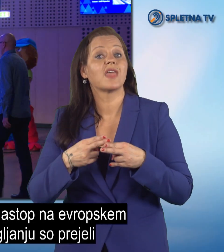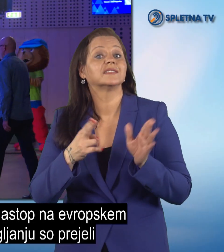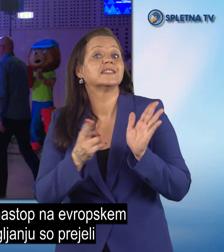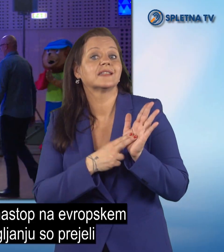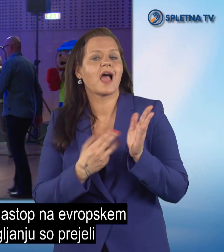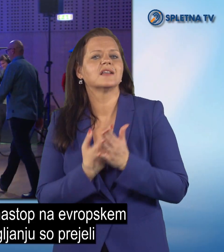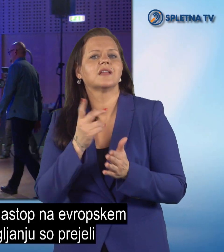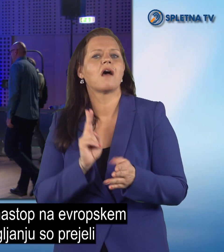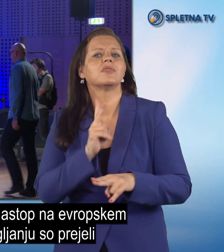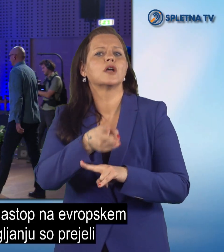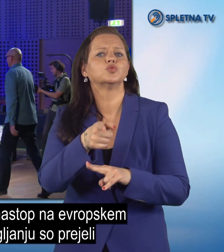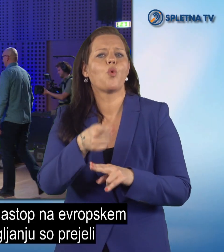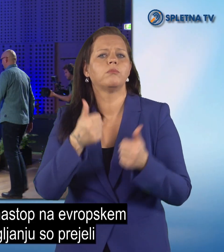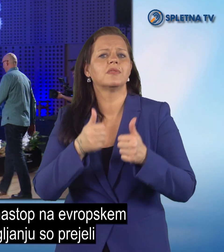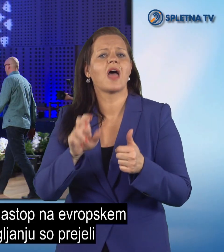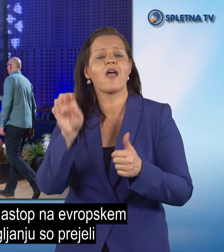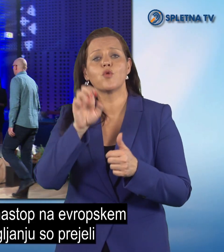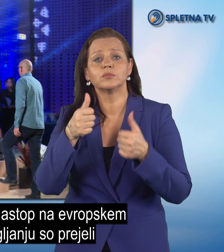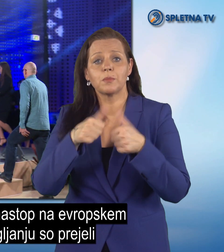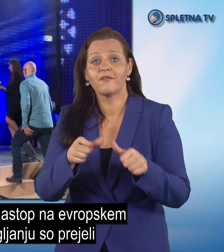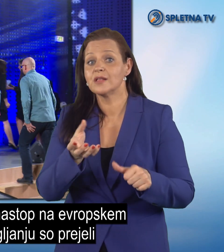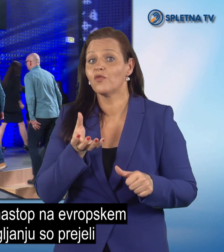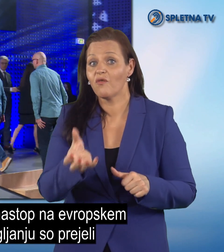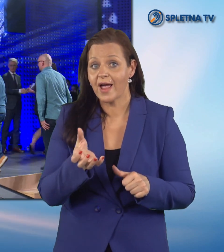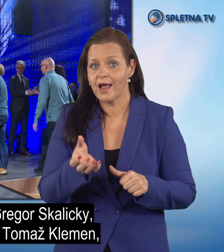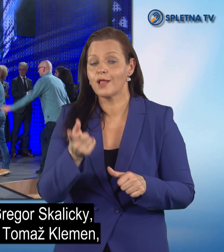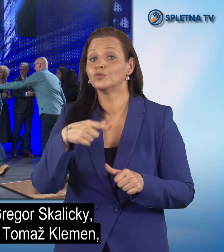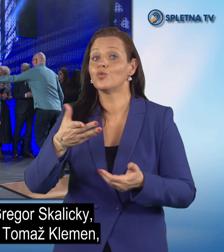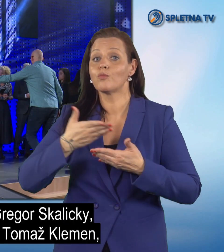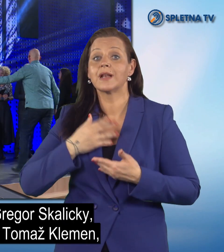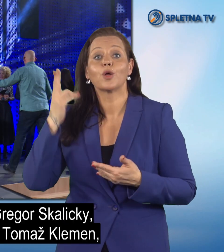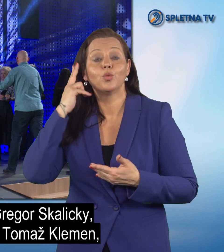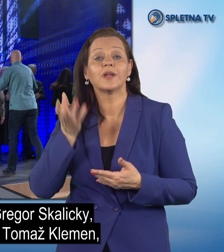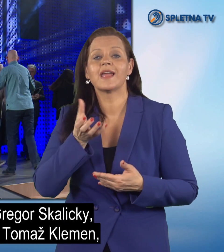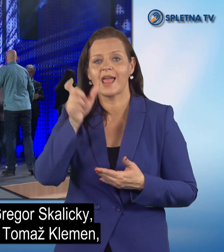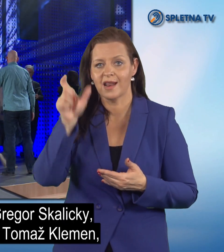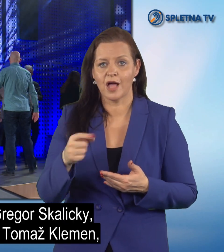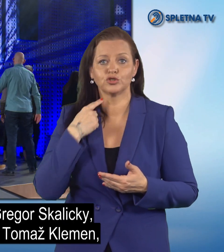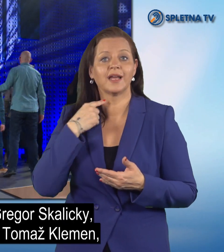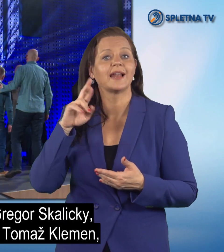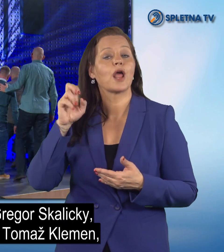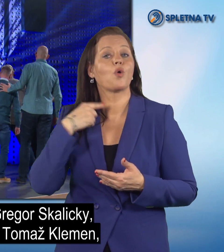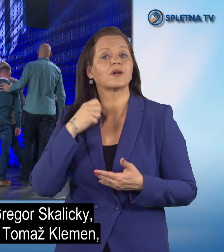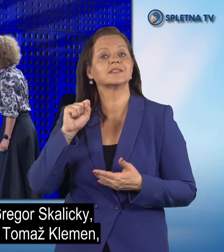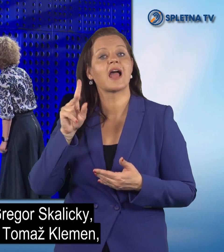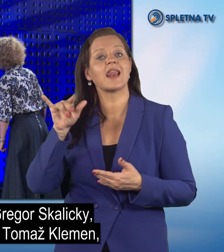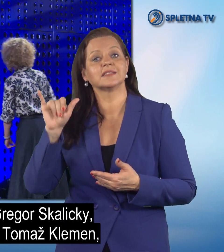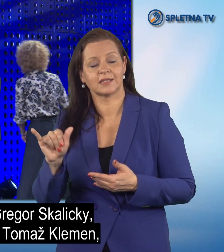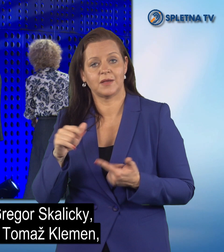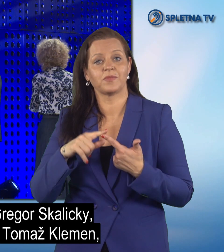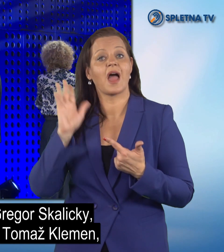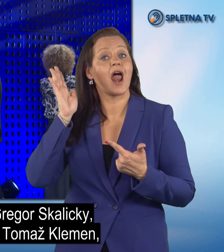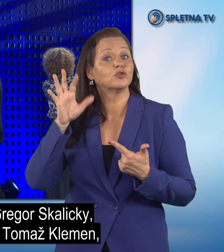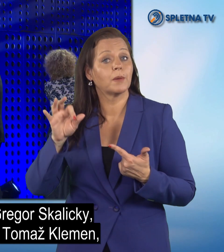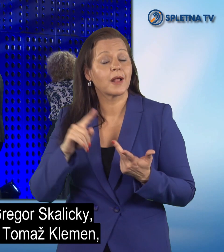Bronaste znake za nastop na Evropskem prvenstvu v kegljanju so prejeli gluhi kegljači Gregor Skalicki, Aleš Peperko